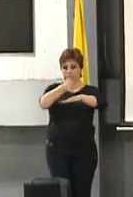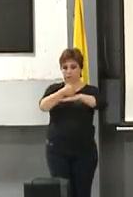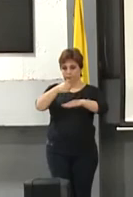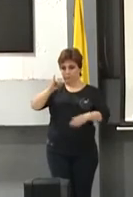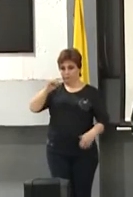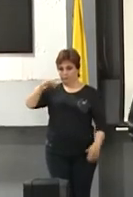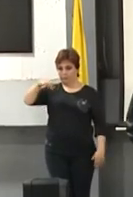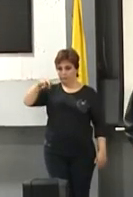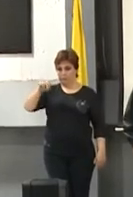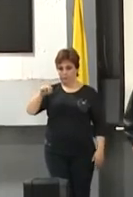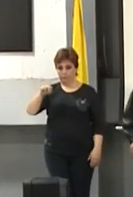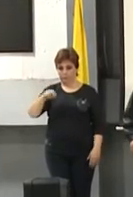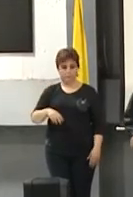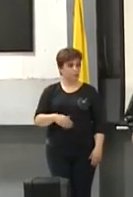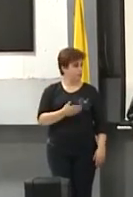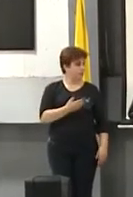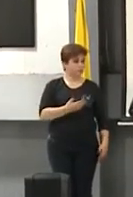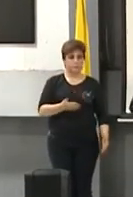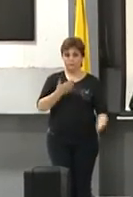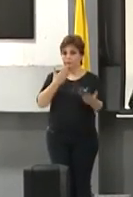muy buenos días